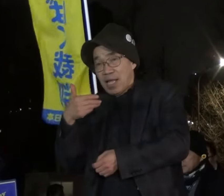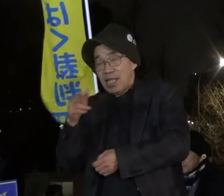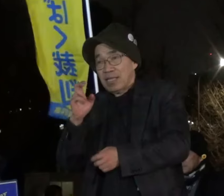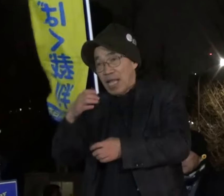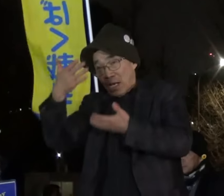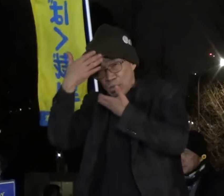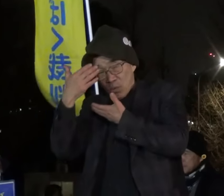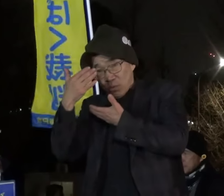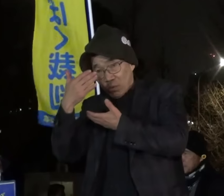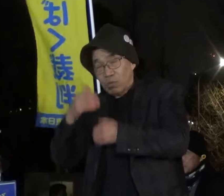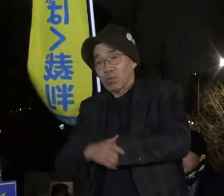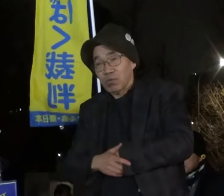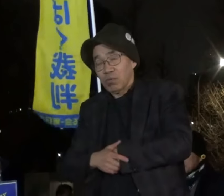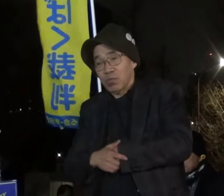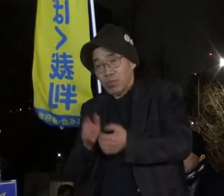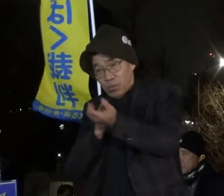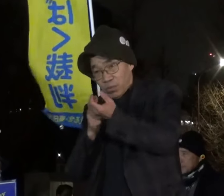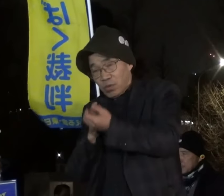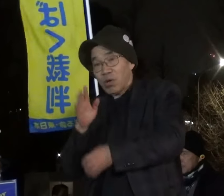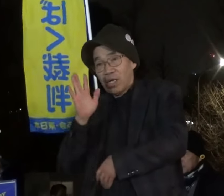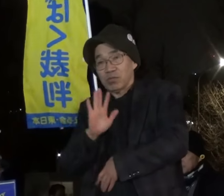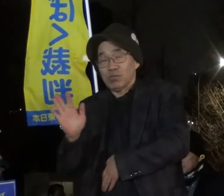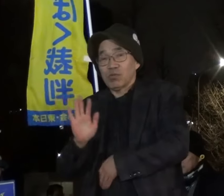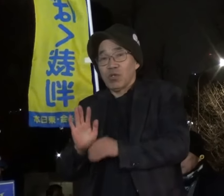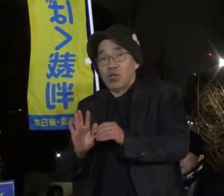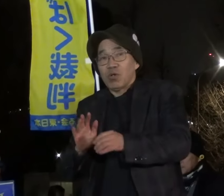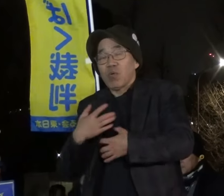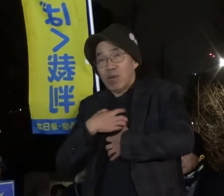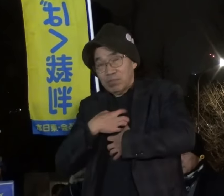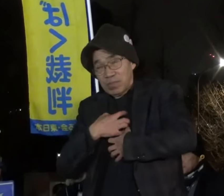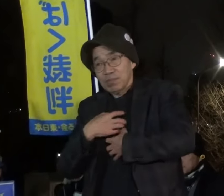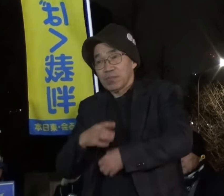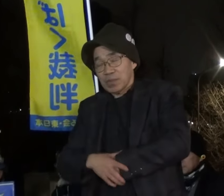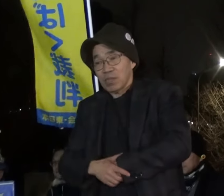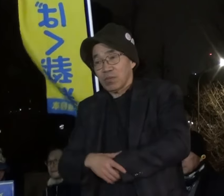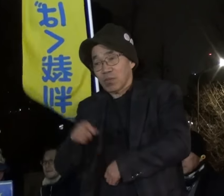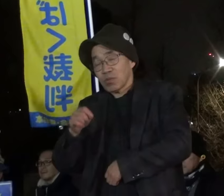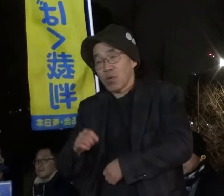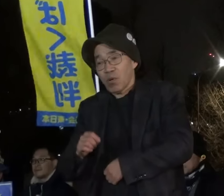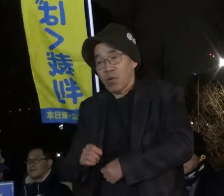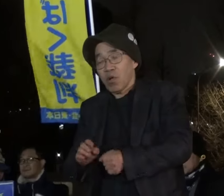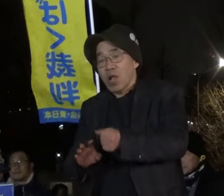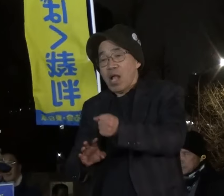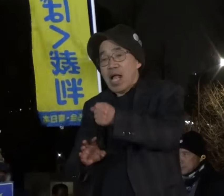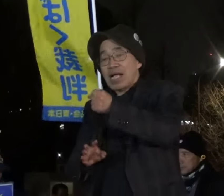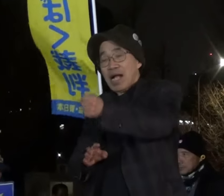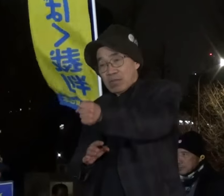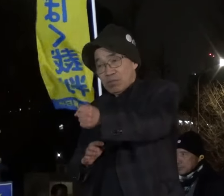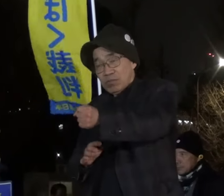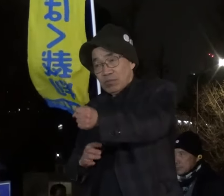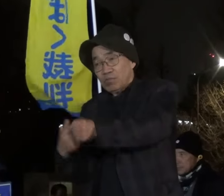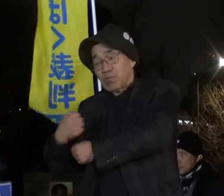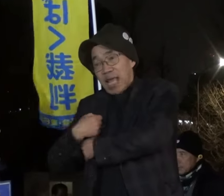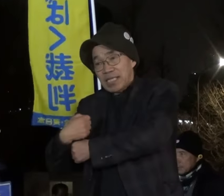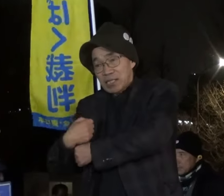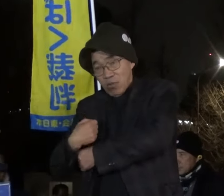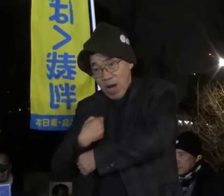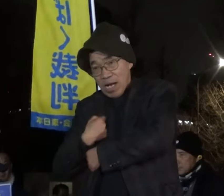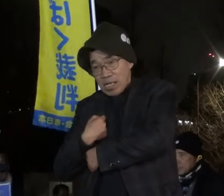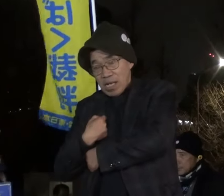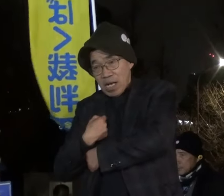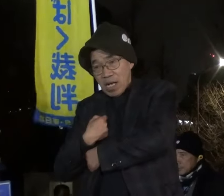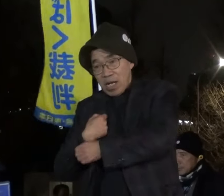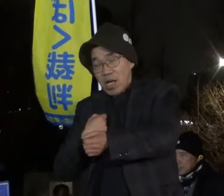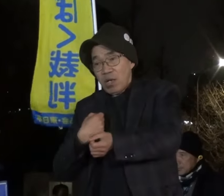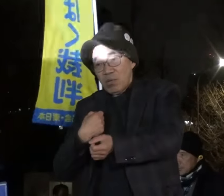ロの話で作られていくんですけど、やっぱそういう核兵器っていうのは結局使わないことに